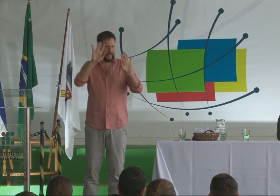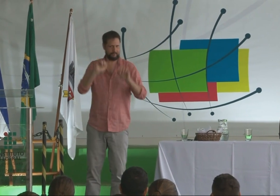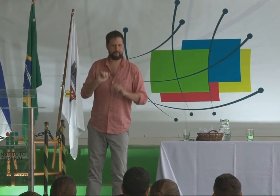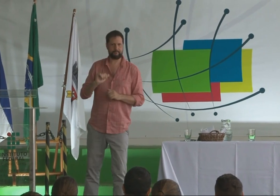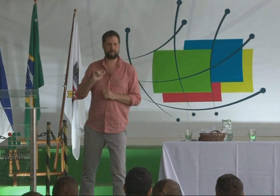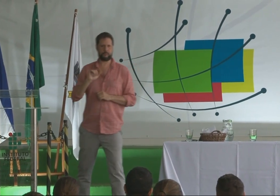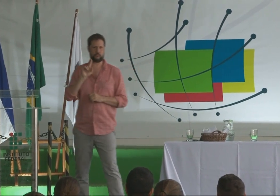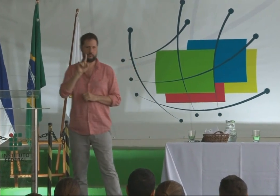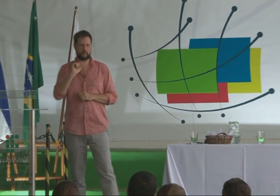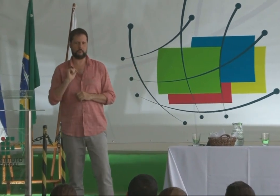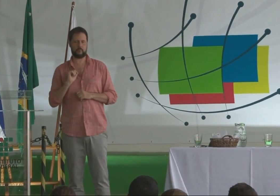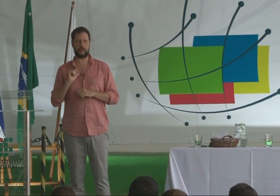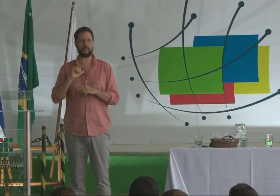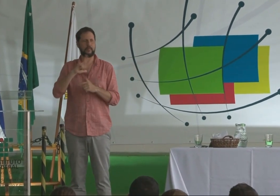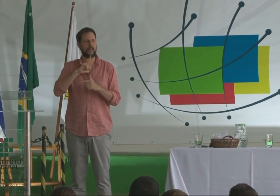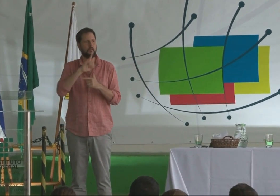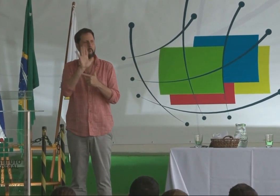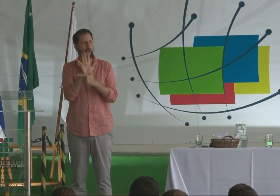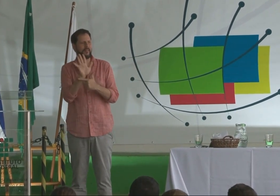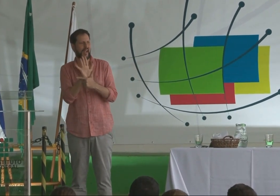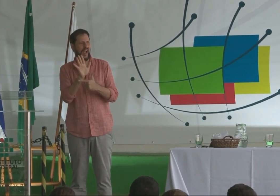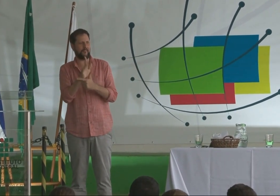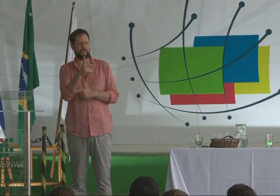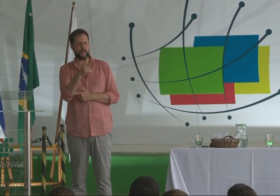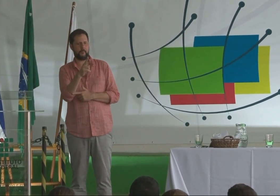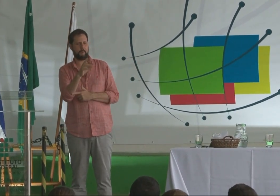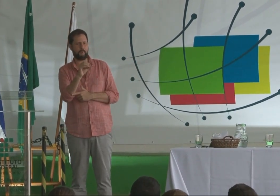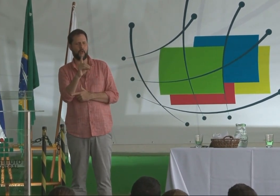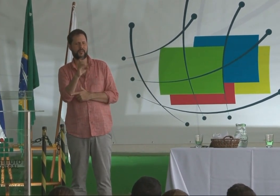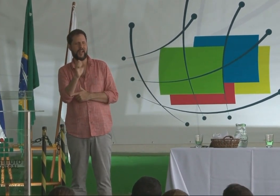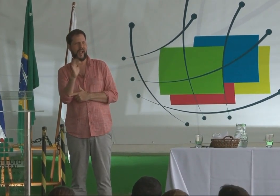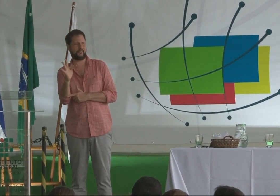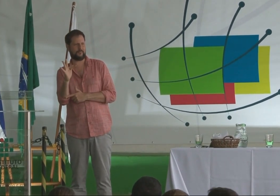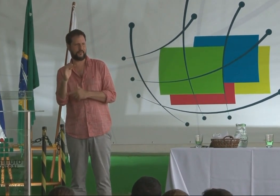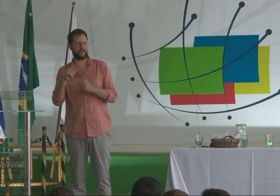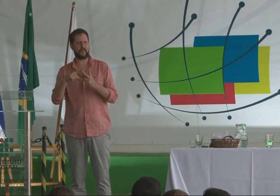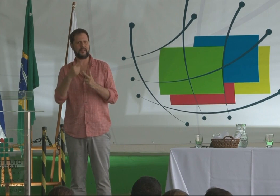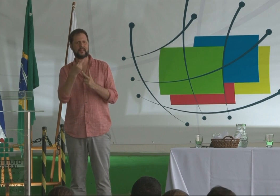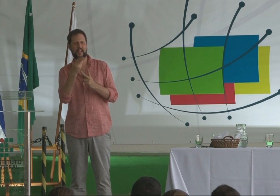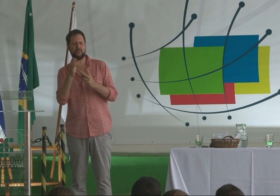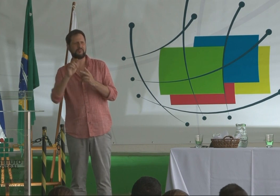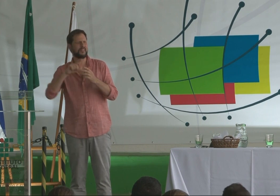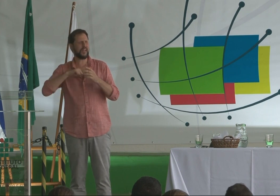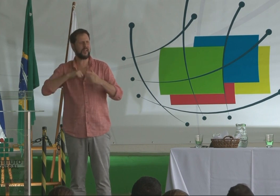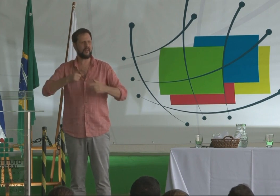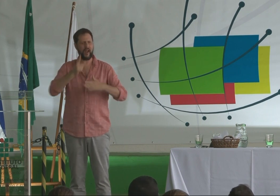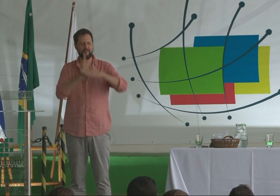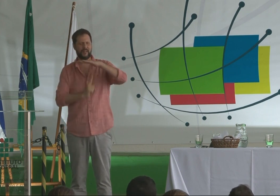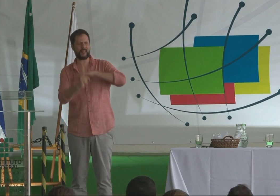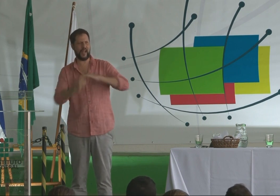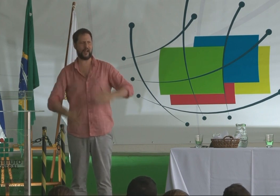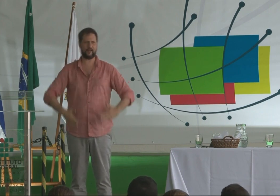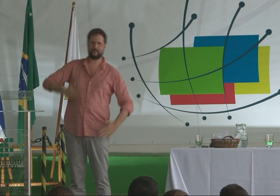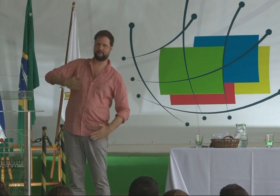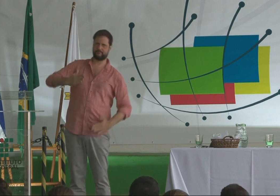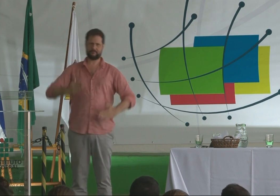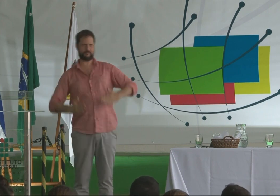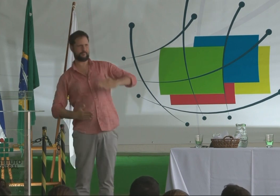Mas uma coisa que eu lembrar aqui que eu não sei falar mais é só isso. A gente tem vários aplicativos que usam avatares